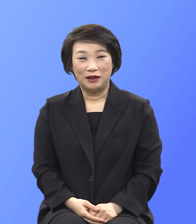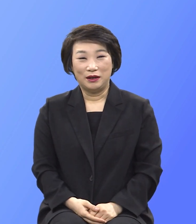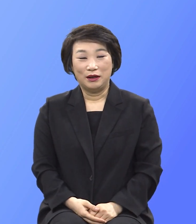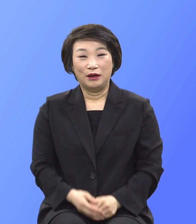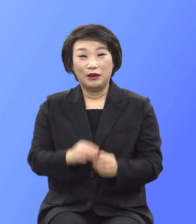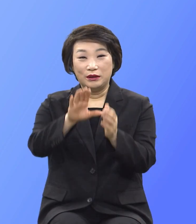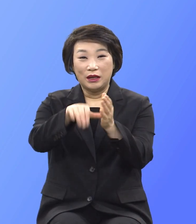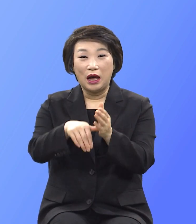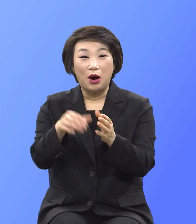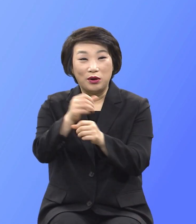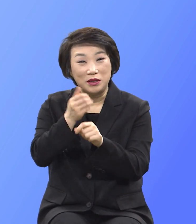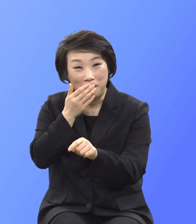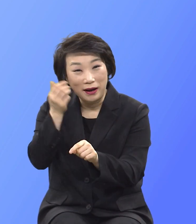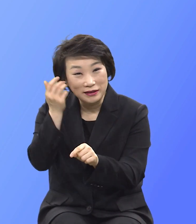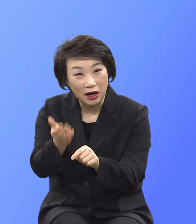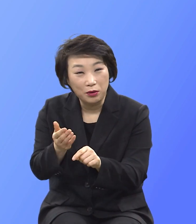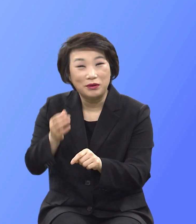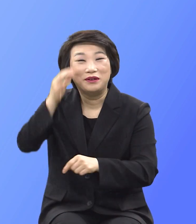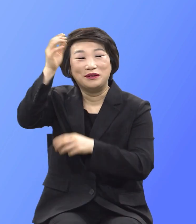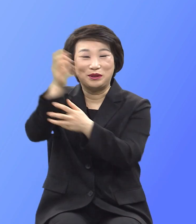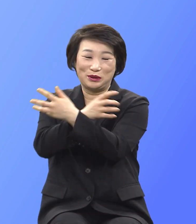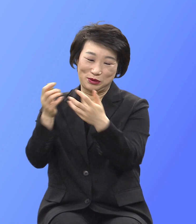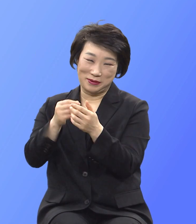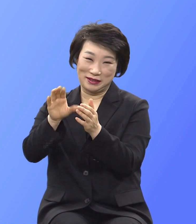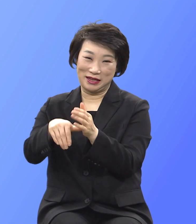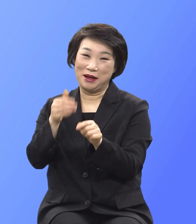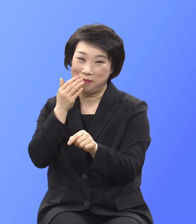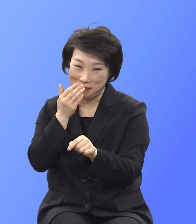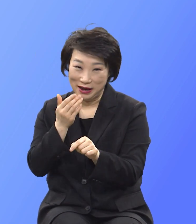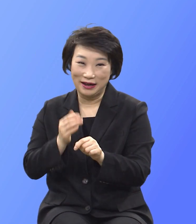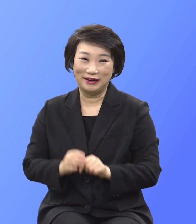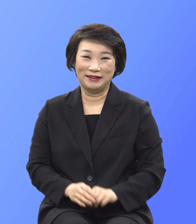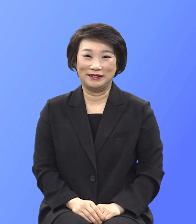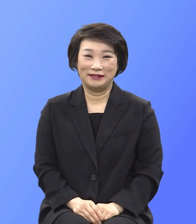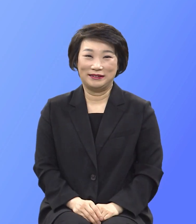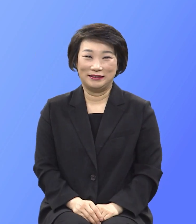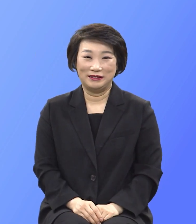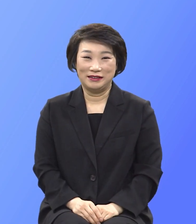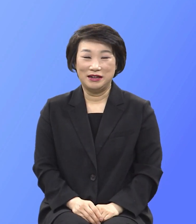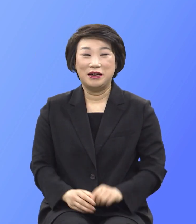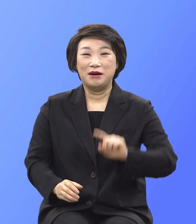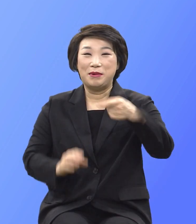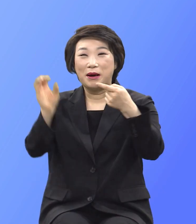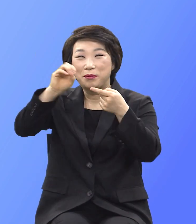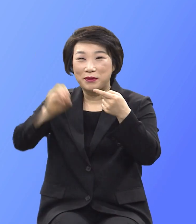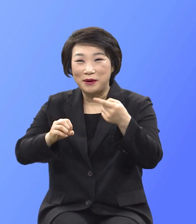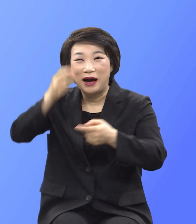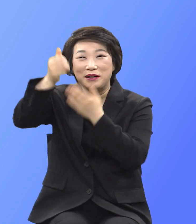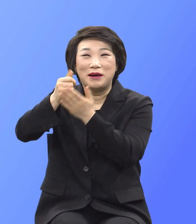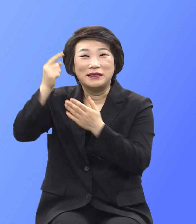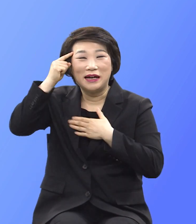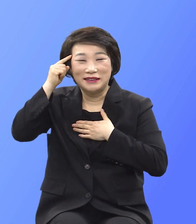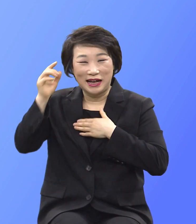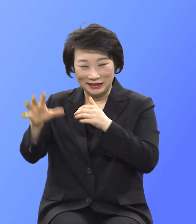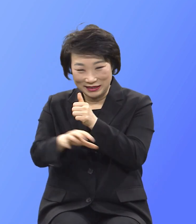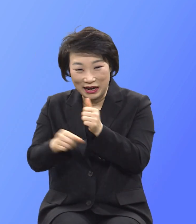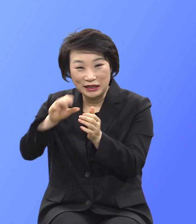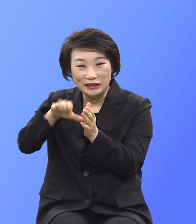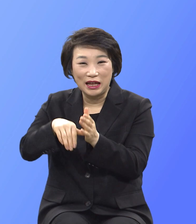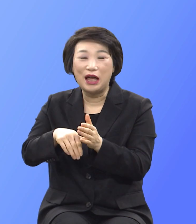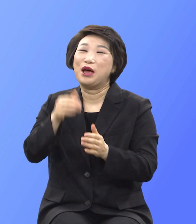어느 때 그렇게 되는가? 성령이 충만할 때, 100% 하나님의 생각에 장악할